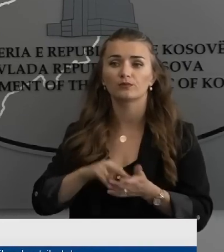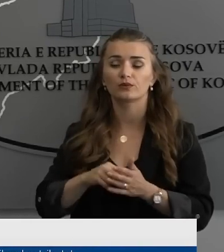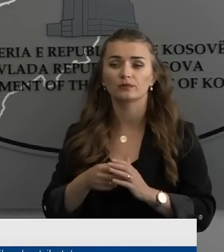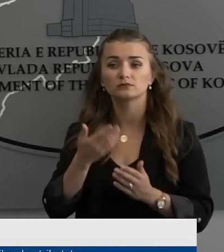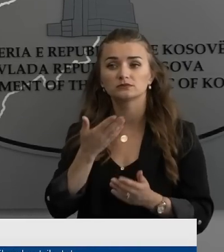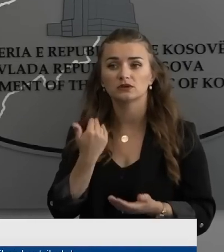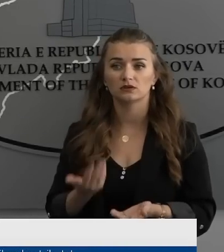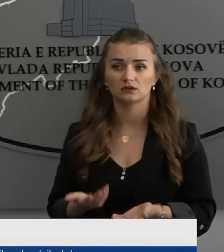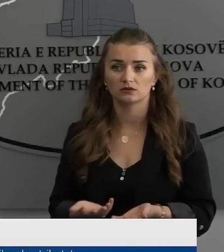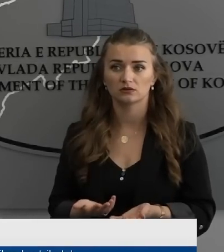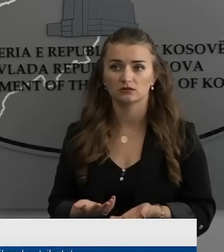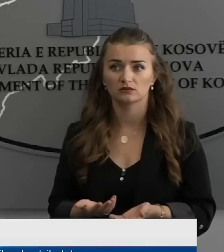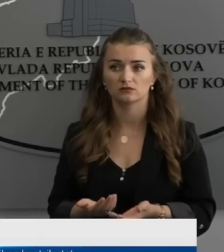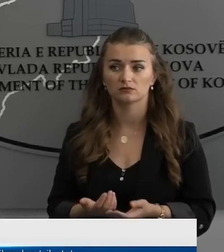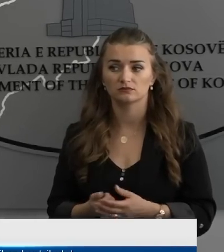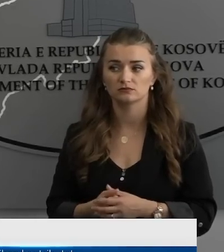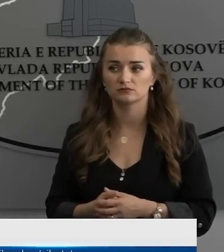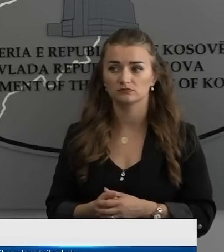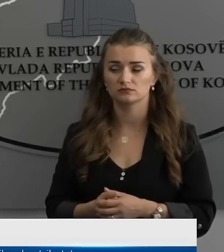punojmë, të përgatitemi më shumë më mirë.